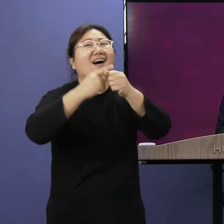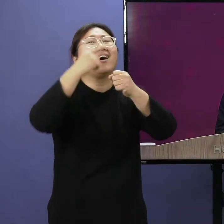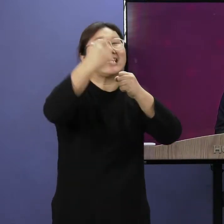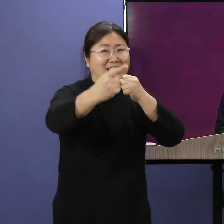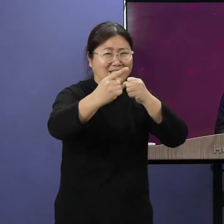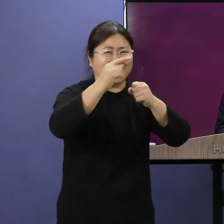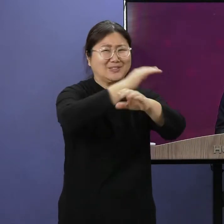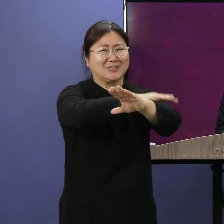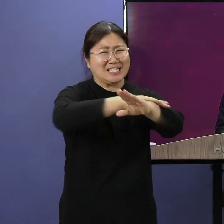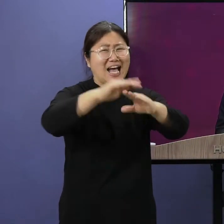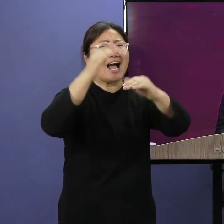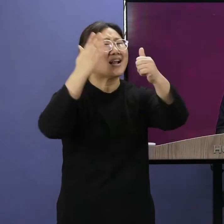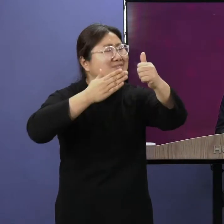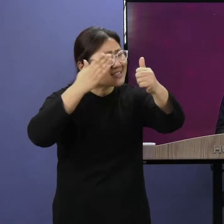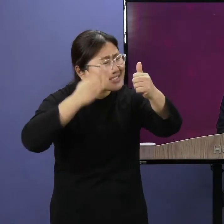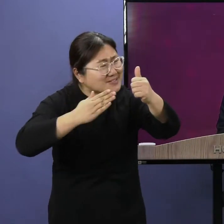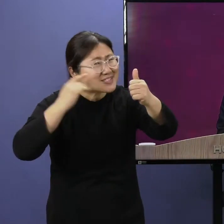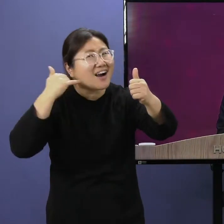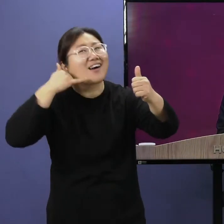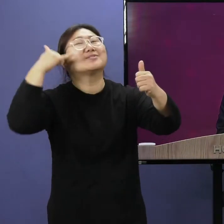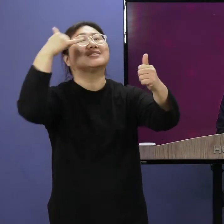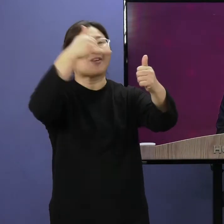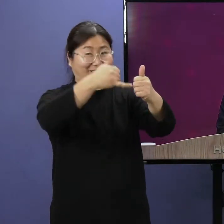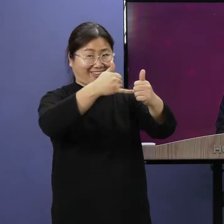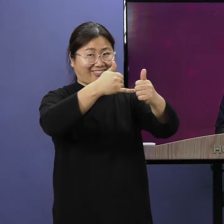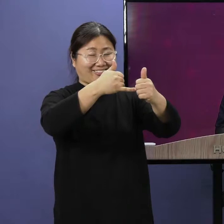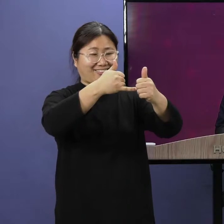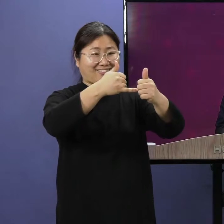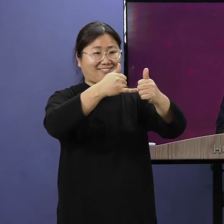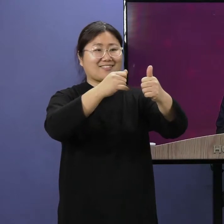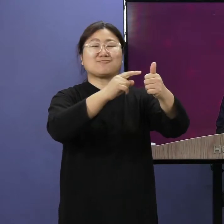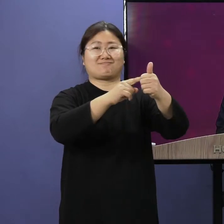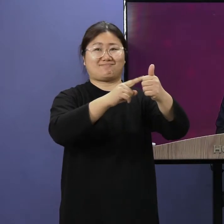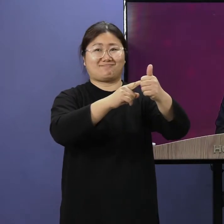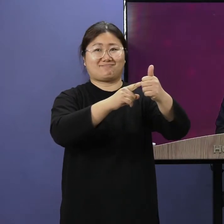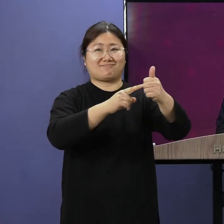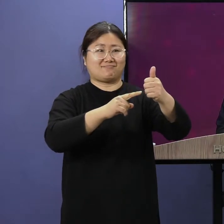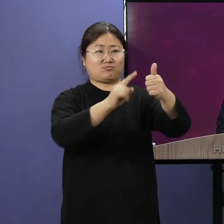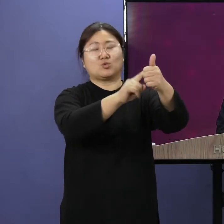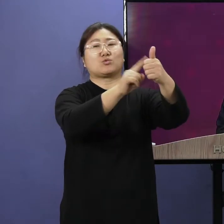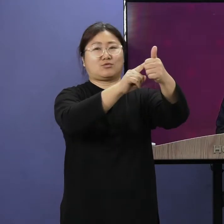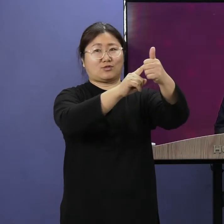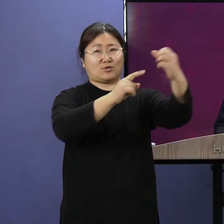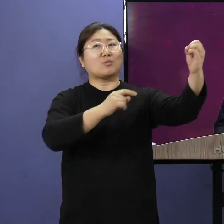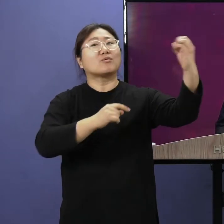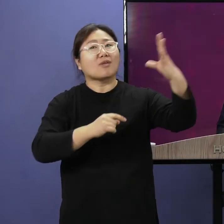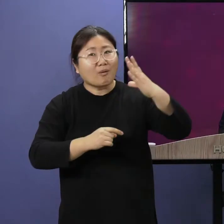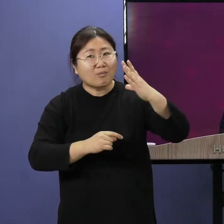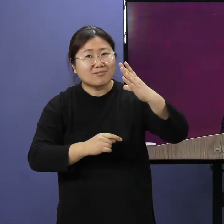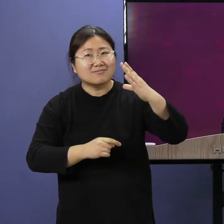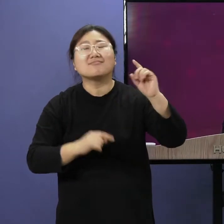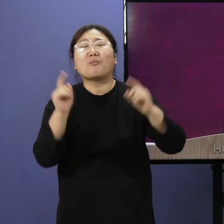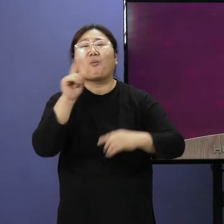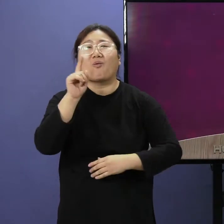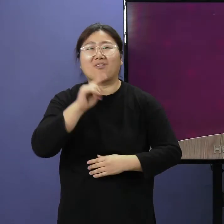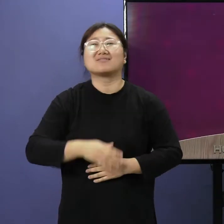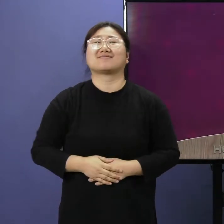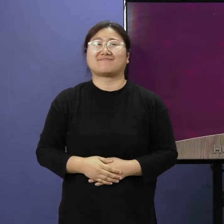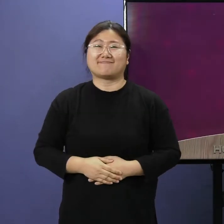선생님, 내년에도 잘 부탁드립니다 라고 제가 이야기를 하자 선생님께서 이렇게